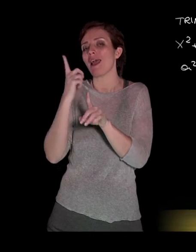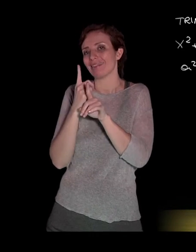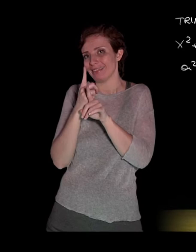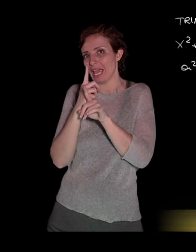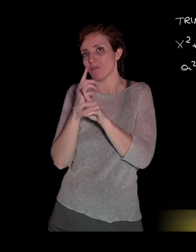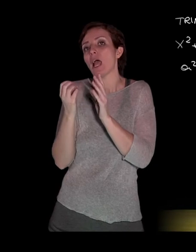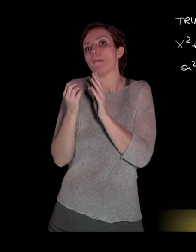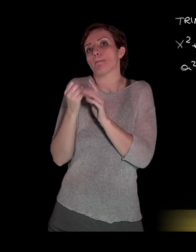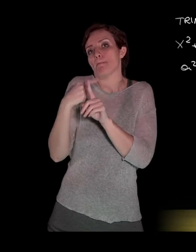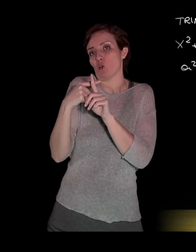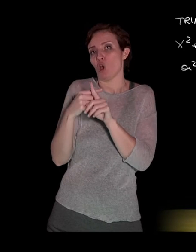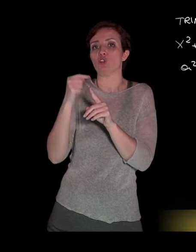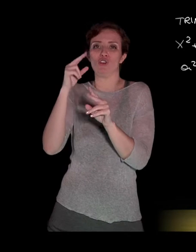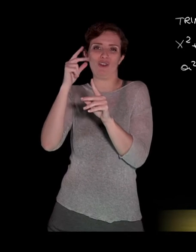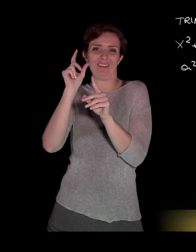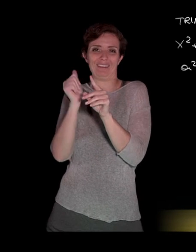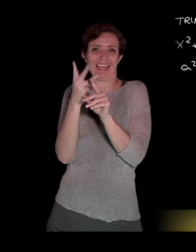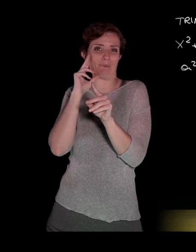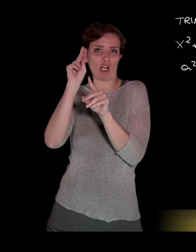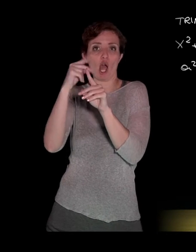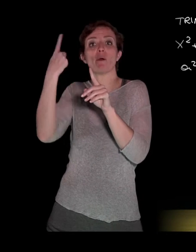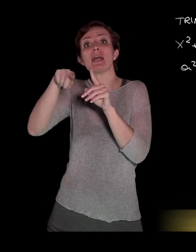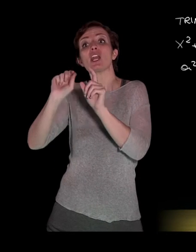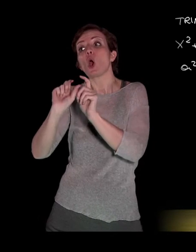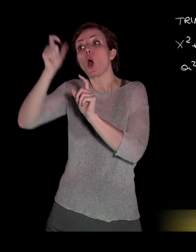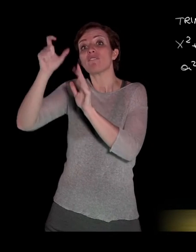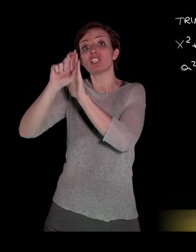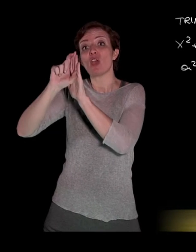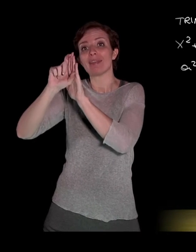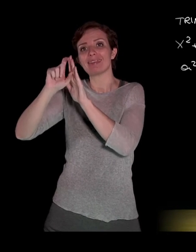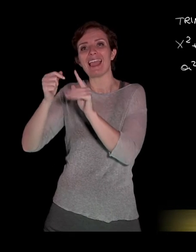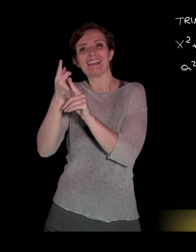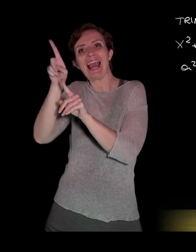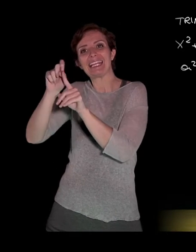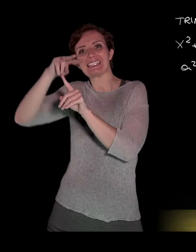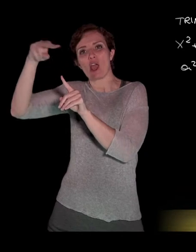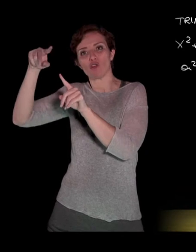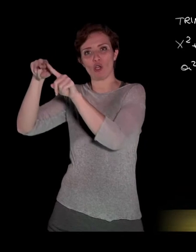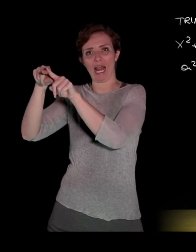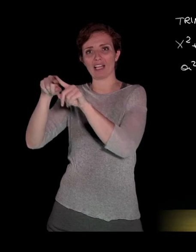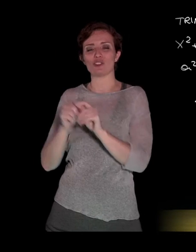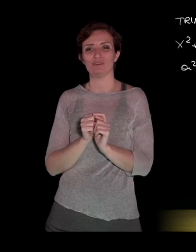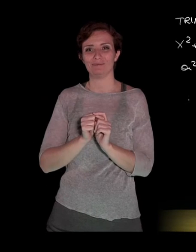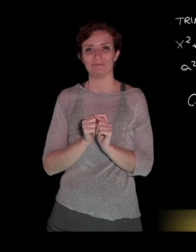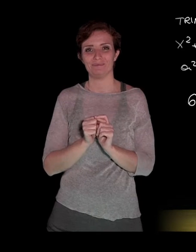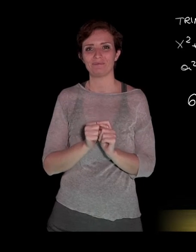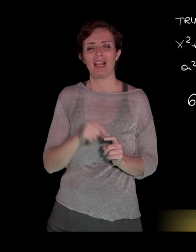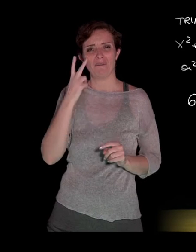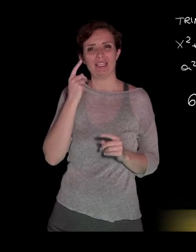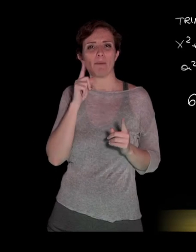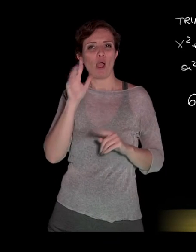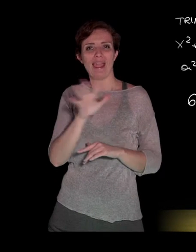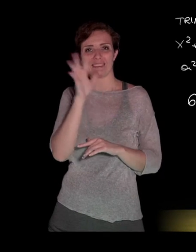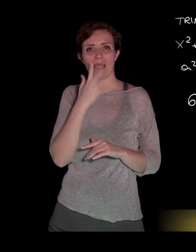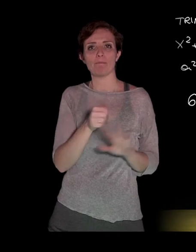prodotto del termine noto per il coefficiente della X di secondo grado troviamo direttamente un esempio anche perché poi nella procedura una piccola differenza ci